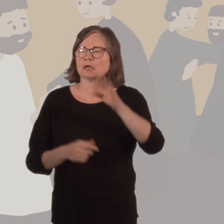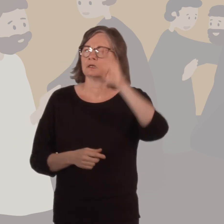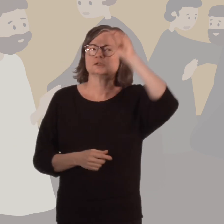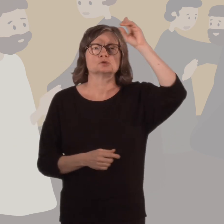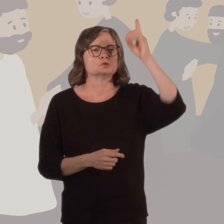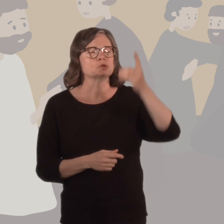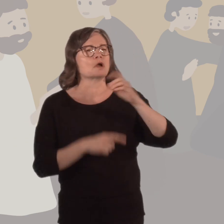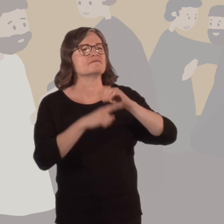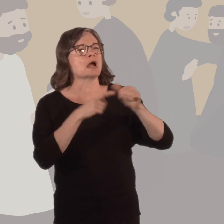faites.